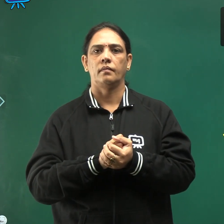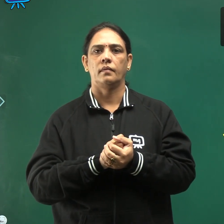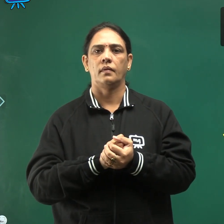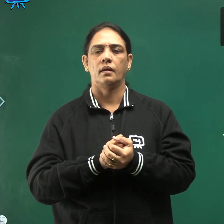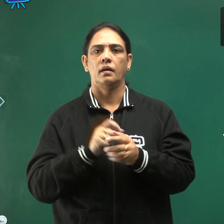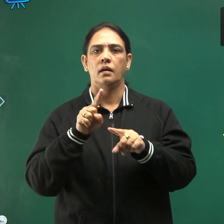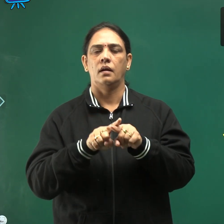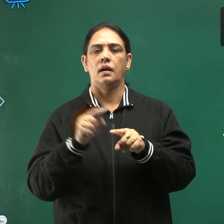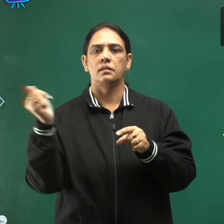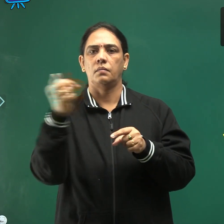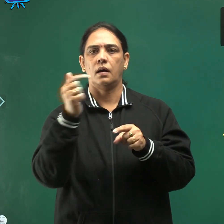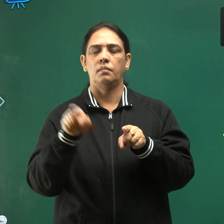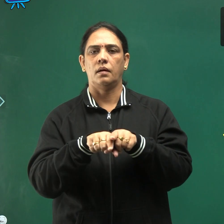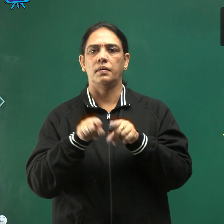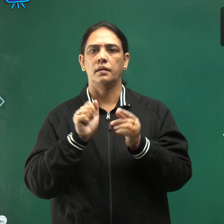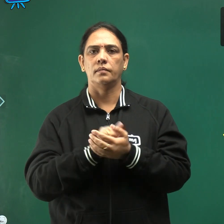समांतर माध्य x बार बराबर